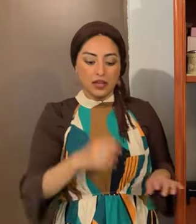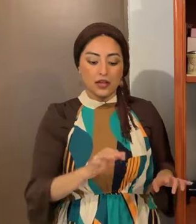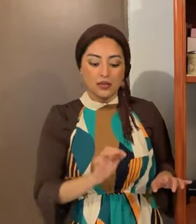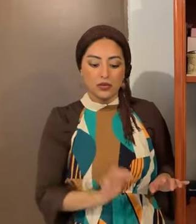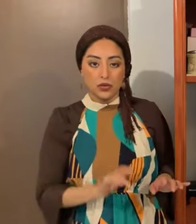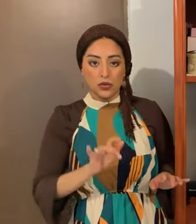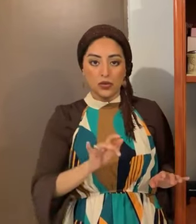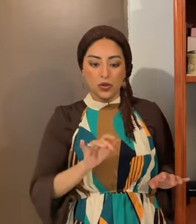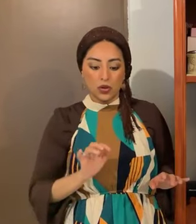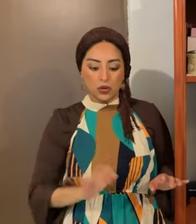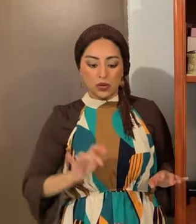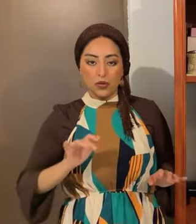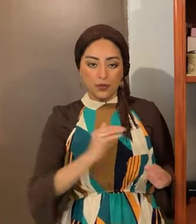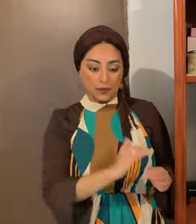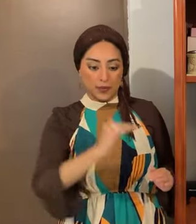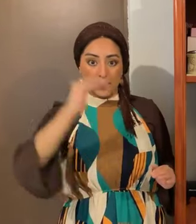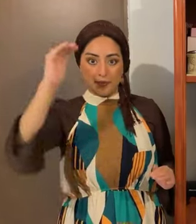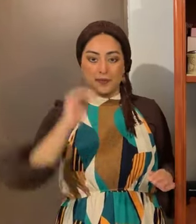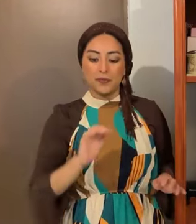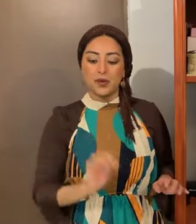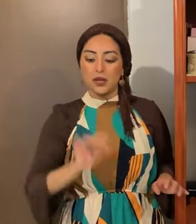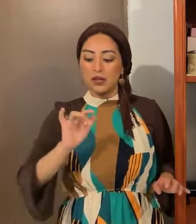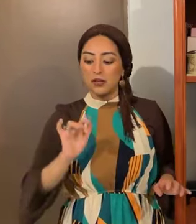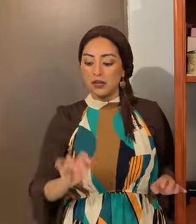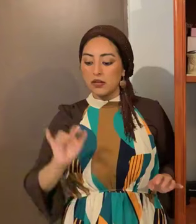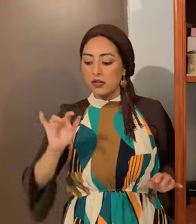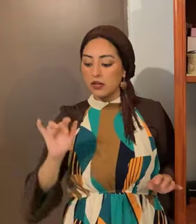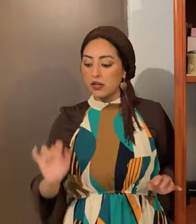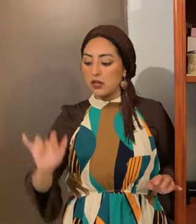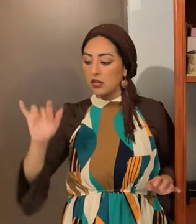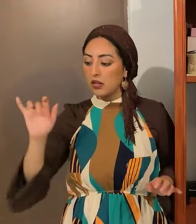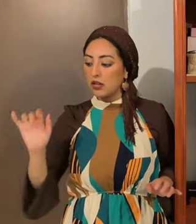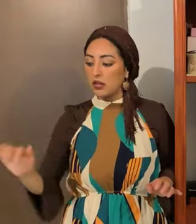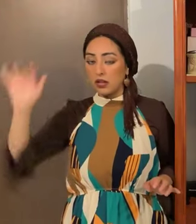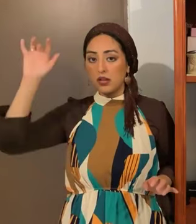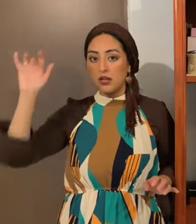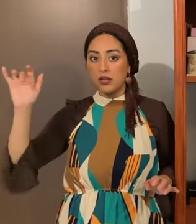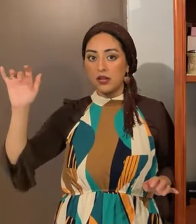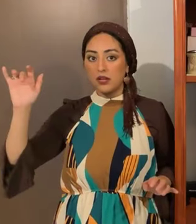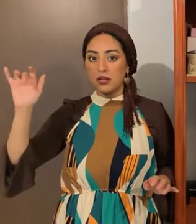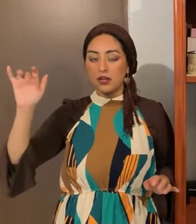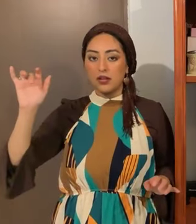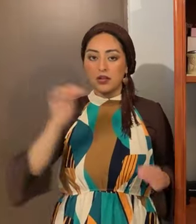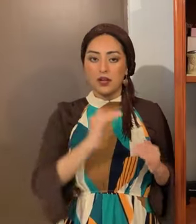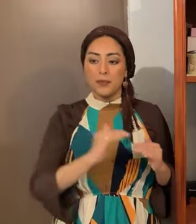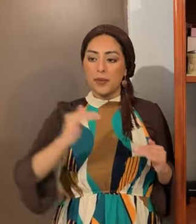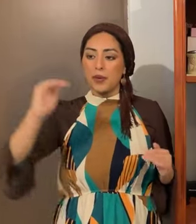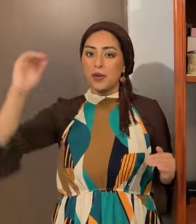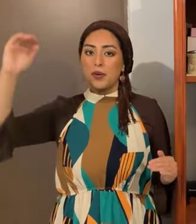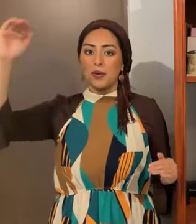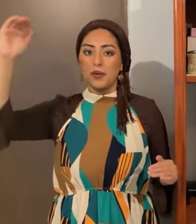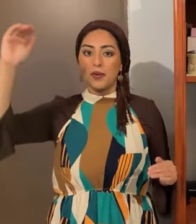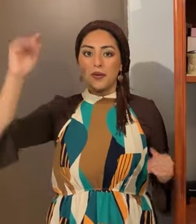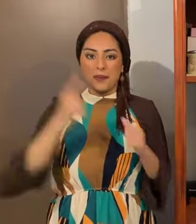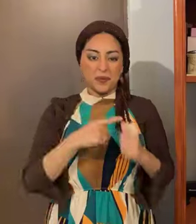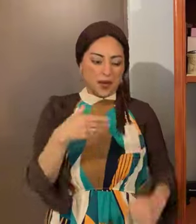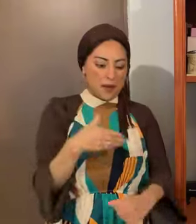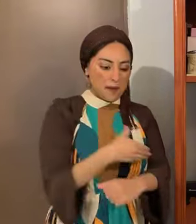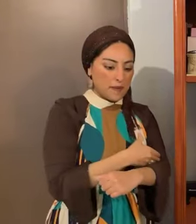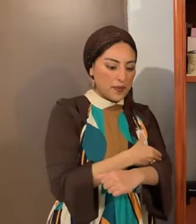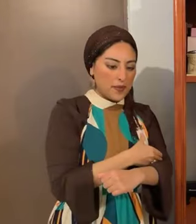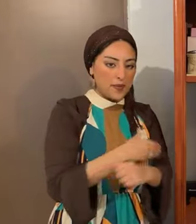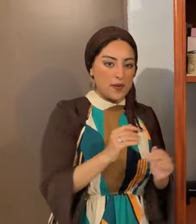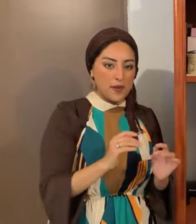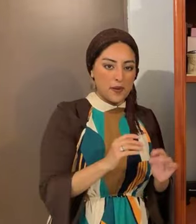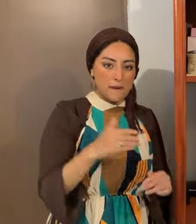es Do, Re, Mi, Fa, Sol, La, Si, Do. Cuéntenlas si son 8